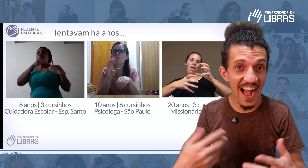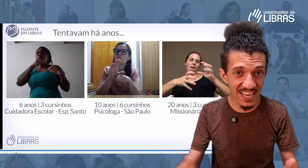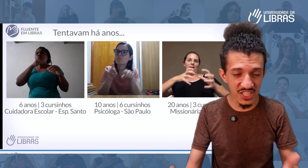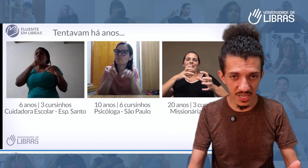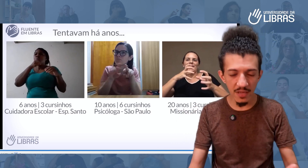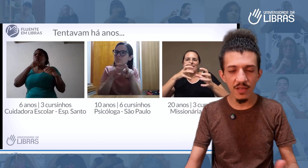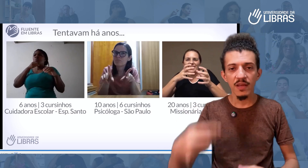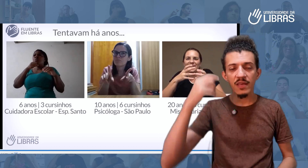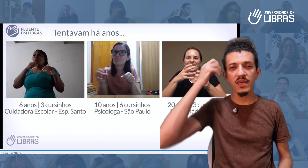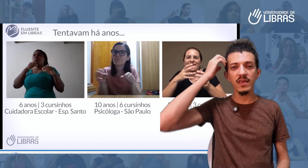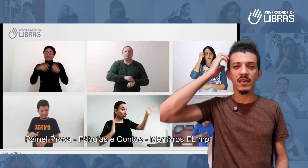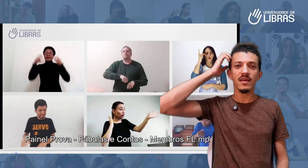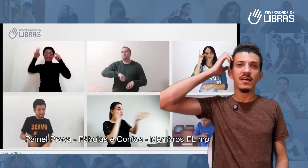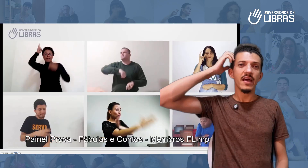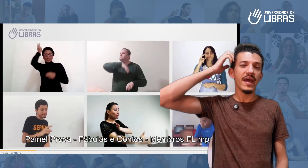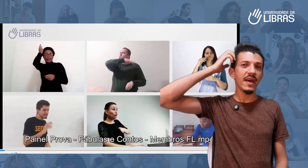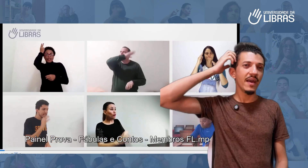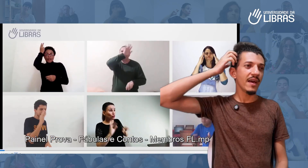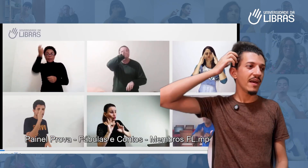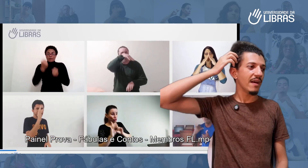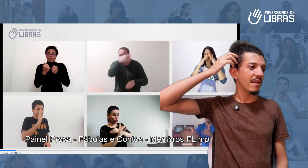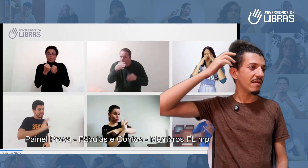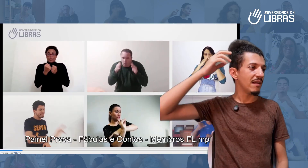que acha que